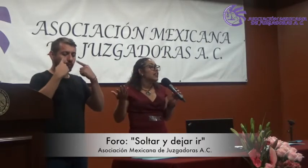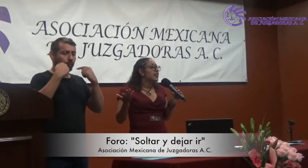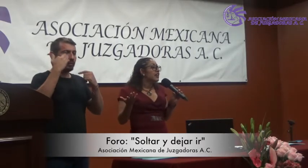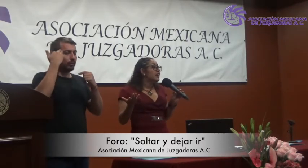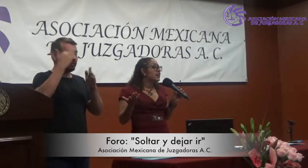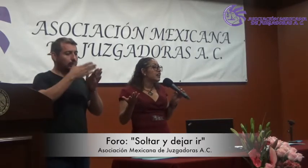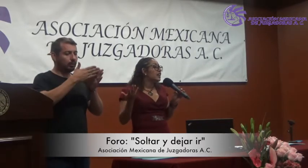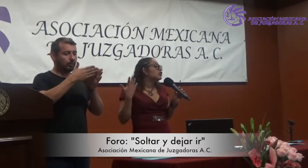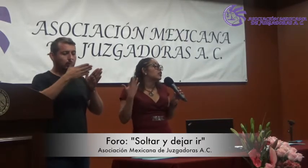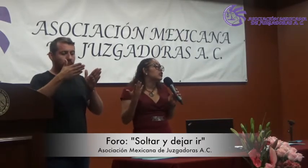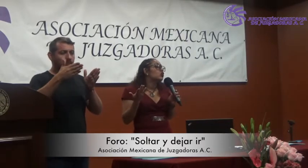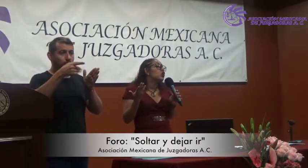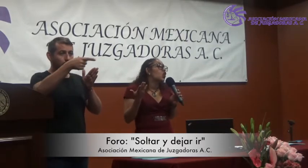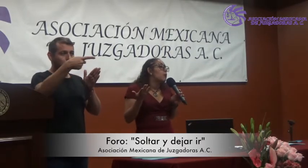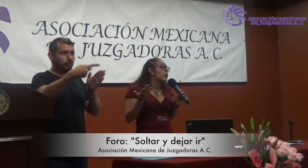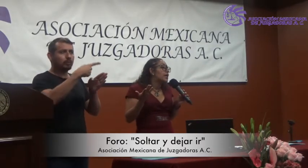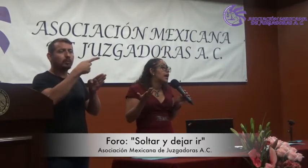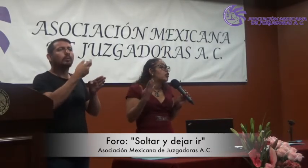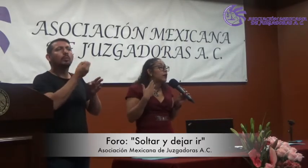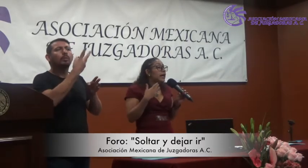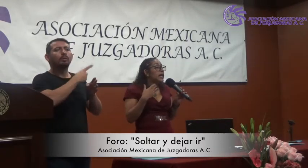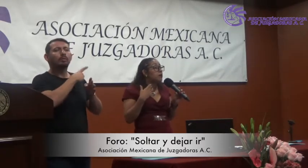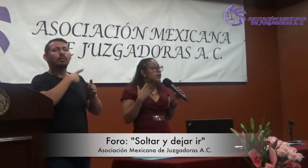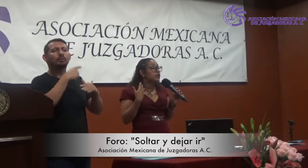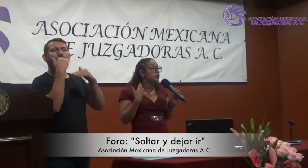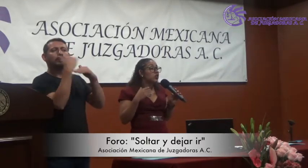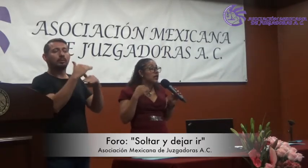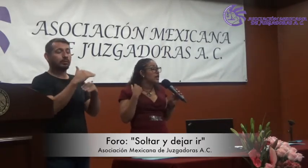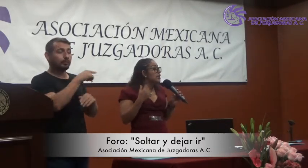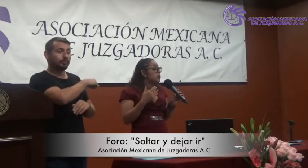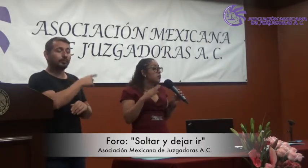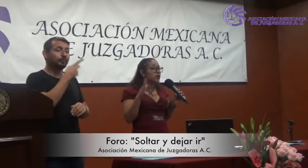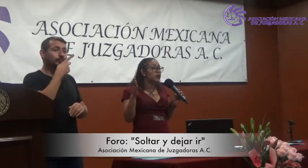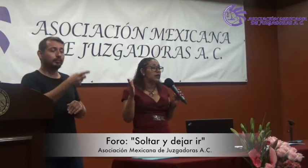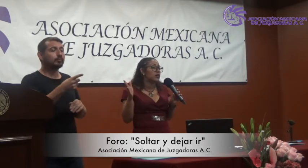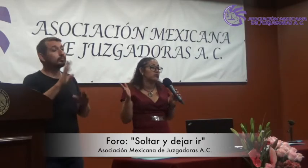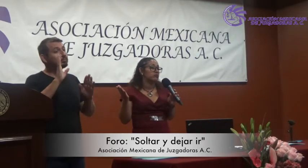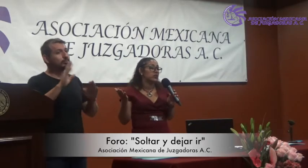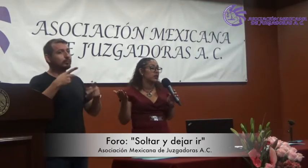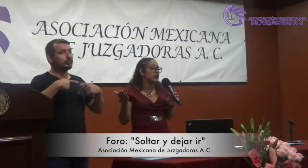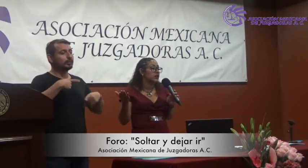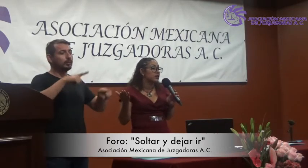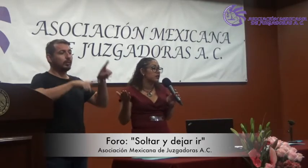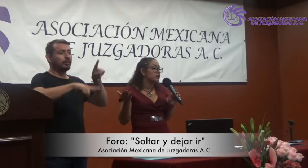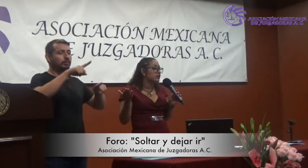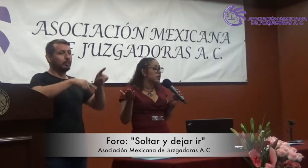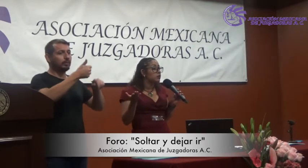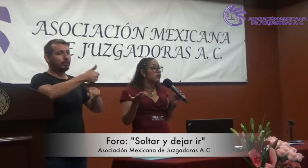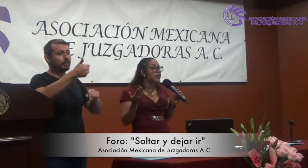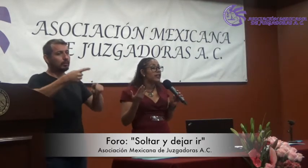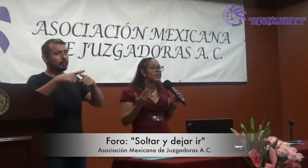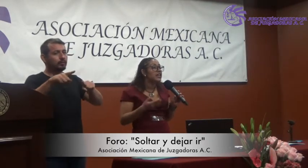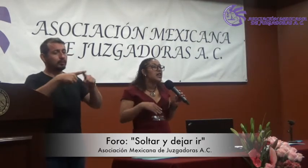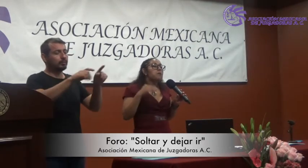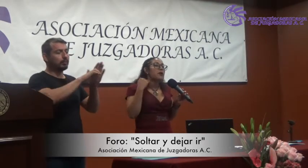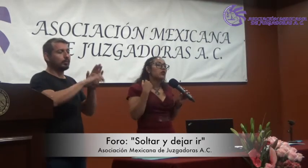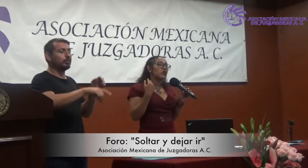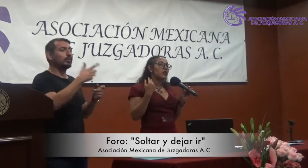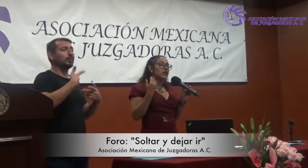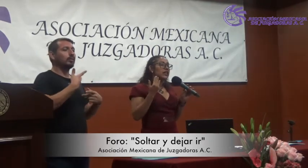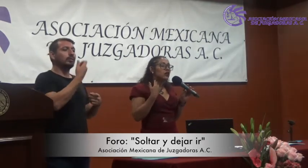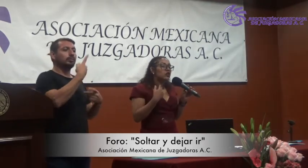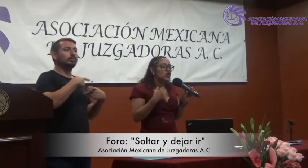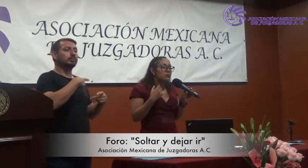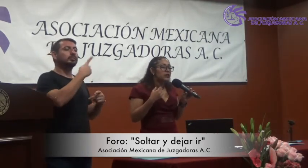antes, es un asunto complicado. Para cada persona el tiempo puede ser muy diferente,